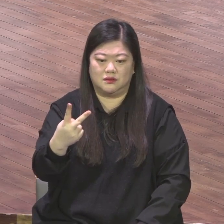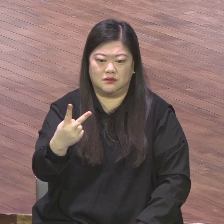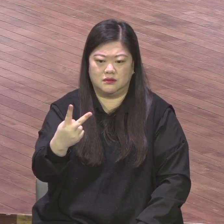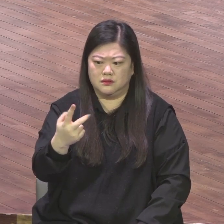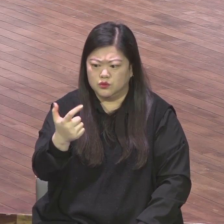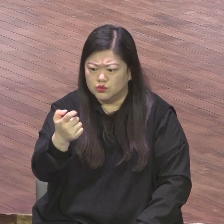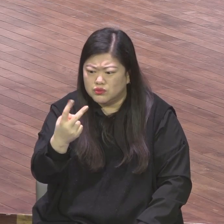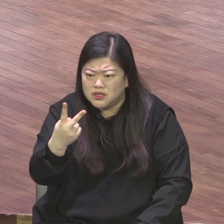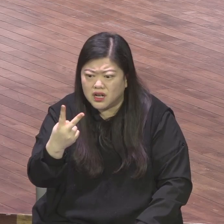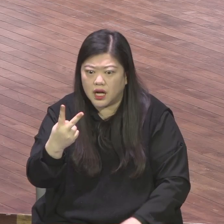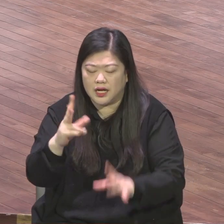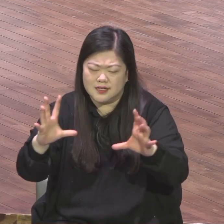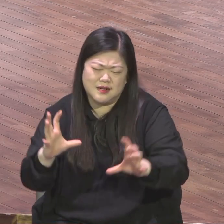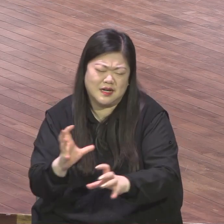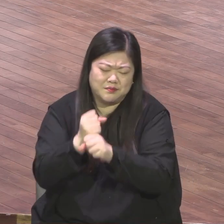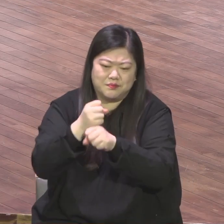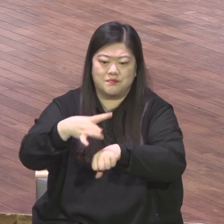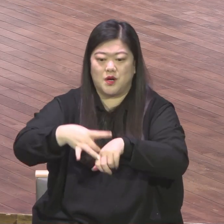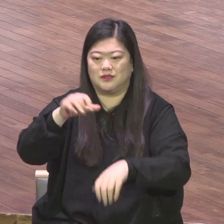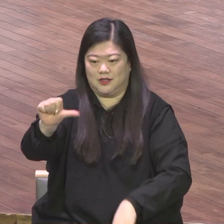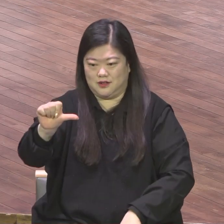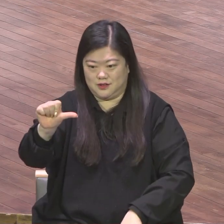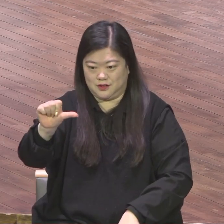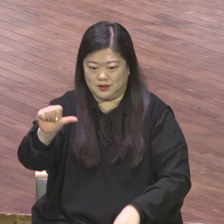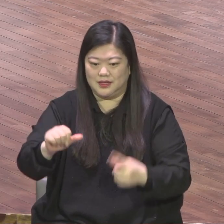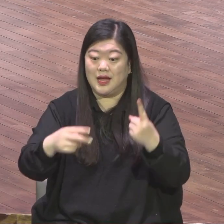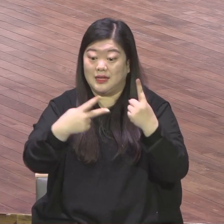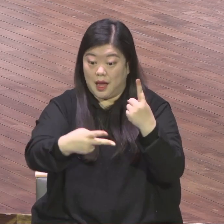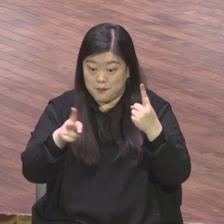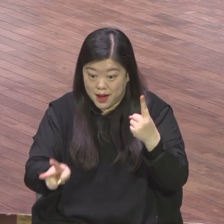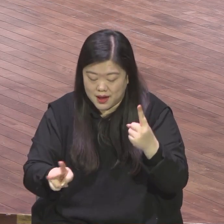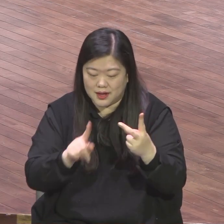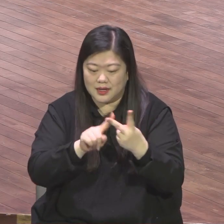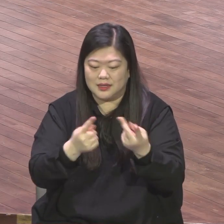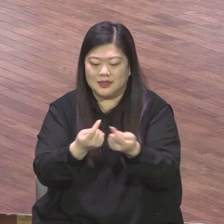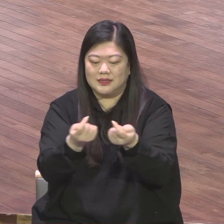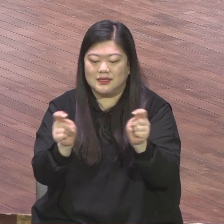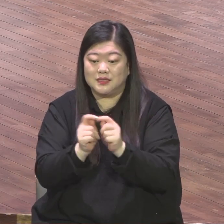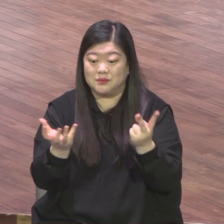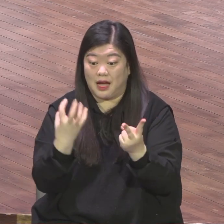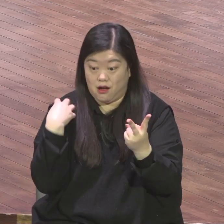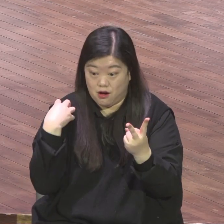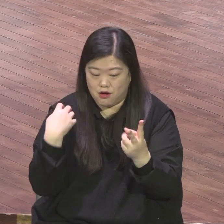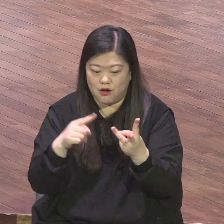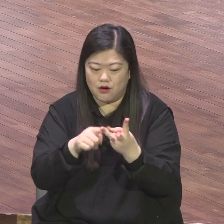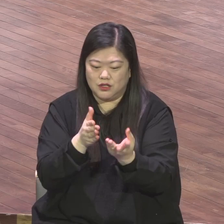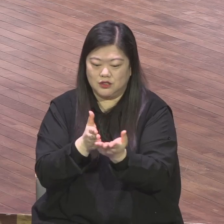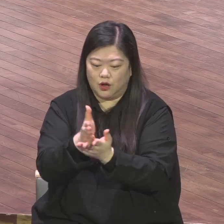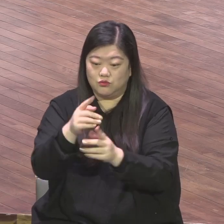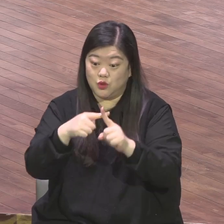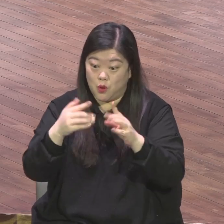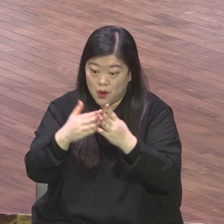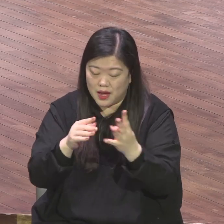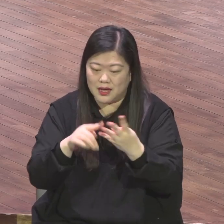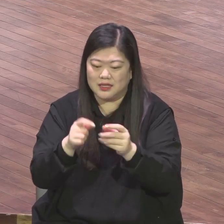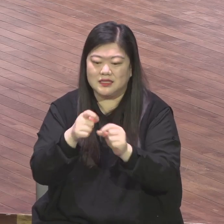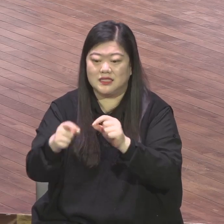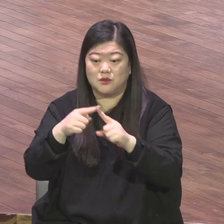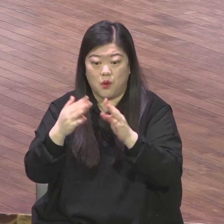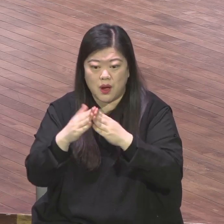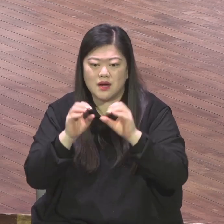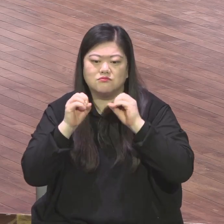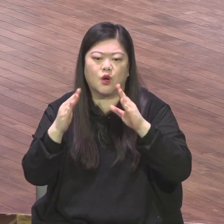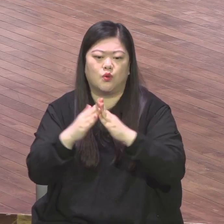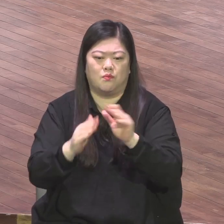기초 5가지예요. 다락방, 팀사역, 미션홈, 전문교회, 지교회 이 현장 전략이